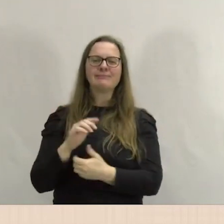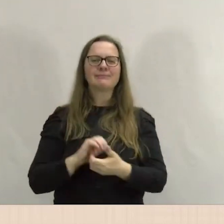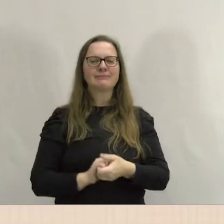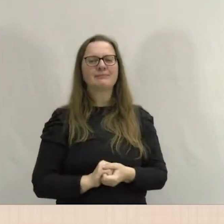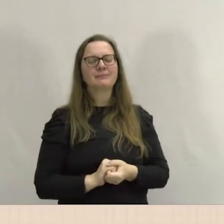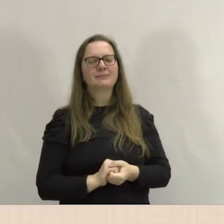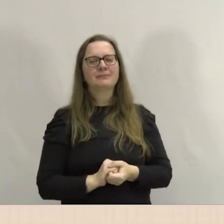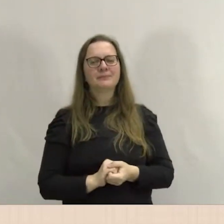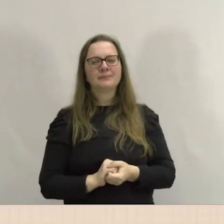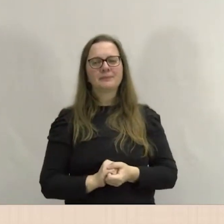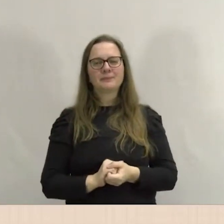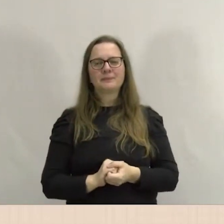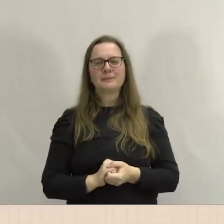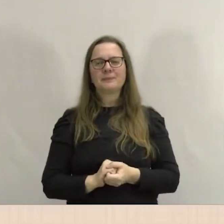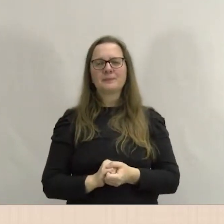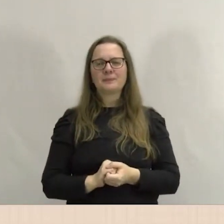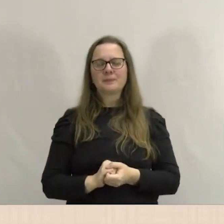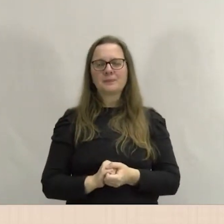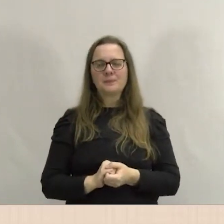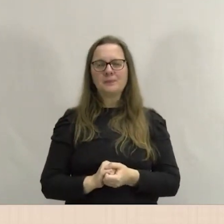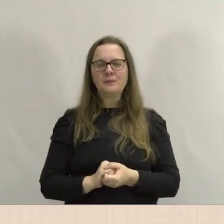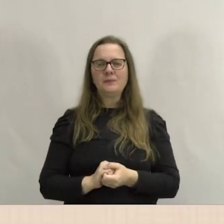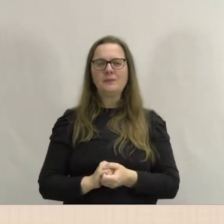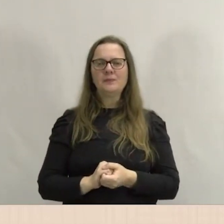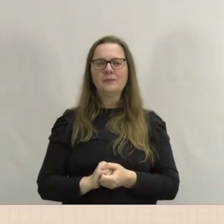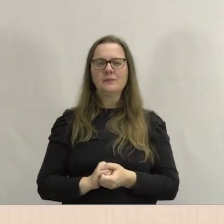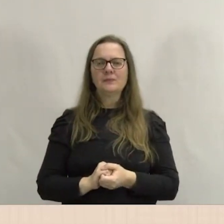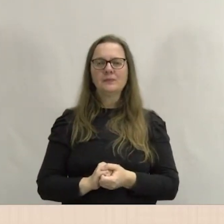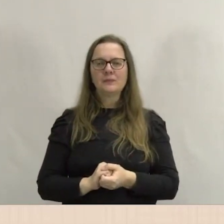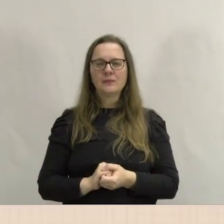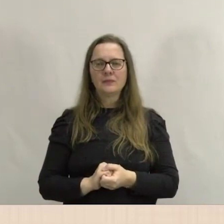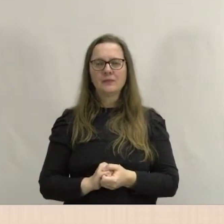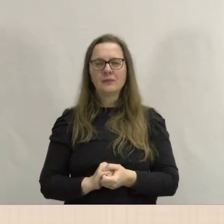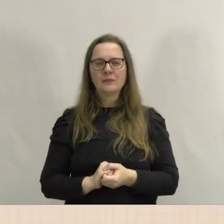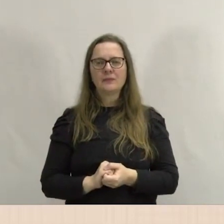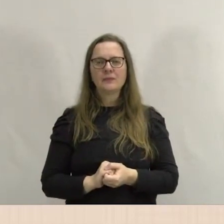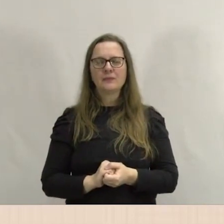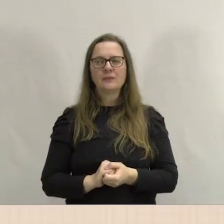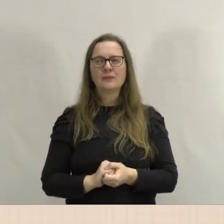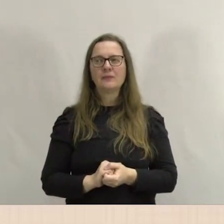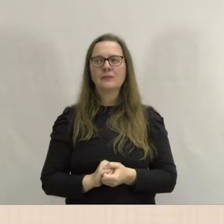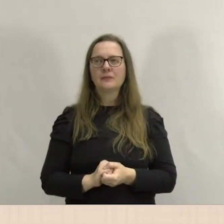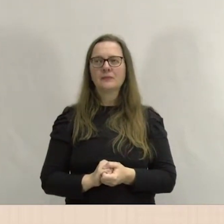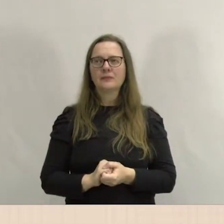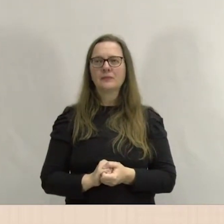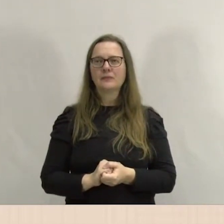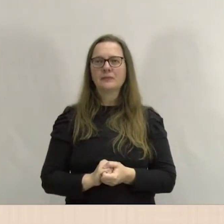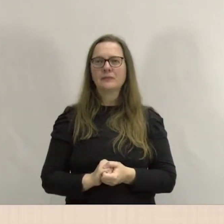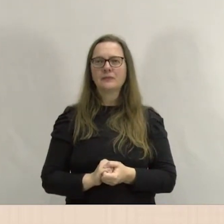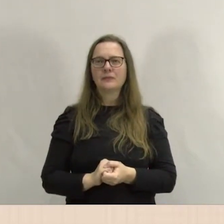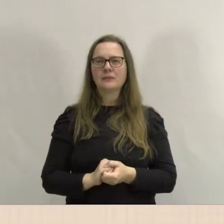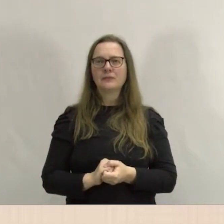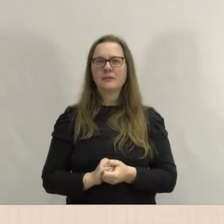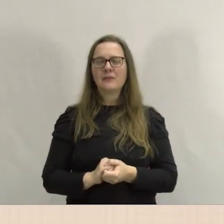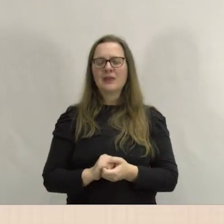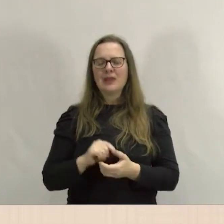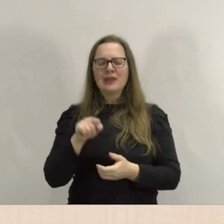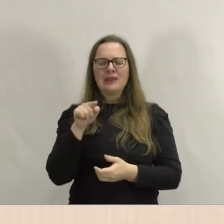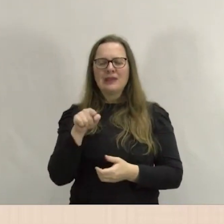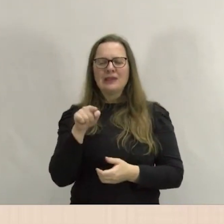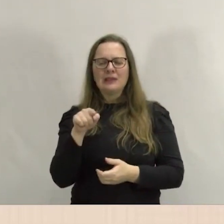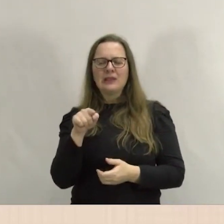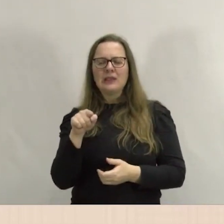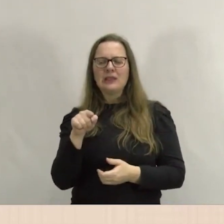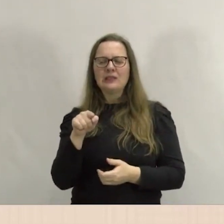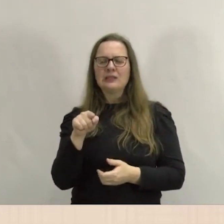autoridade sempre exerceram um grande fascínio sobre a fútil natureza